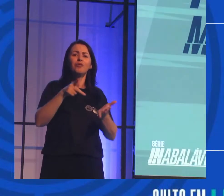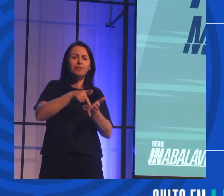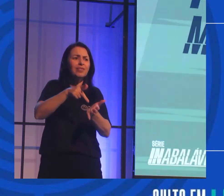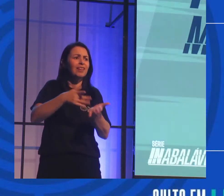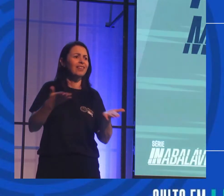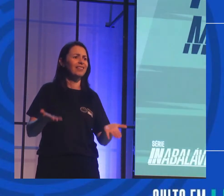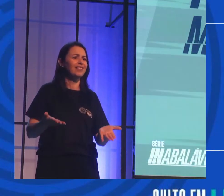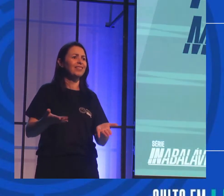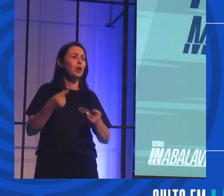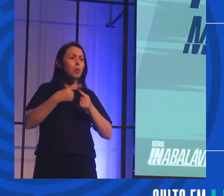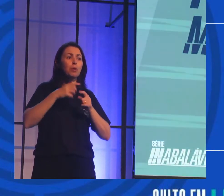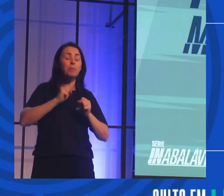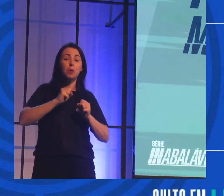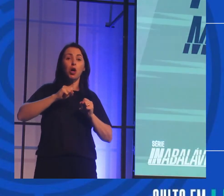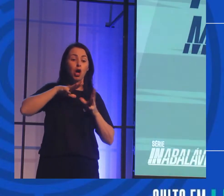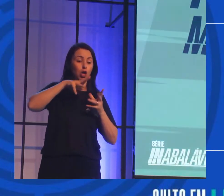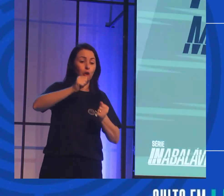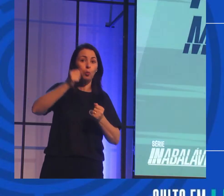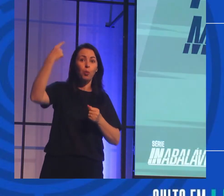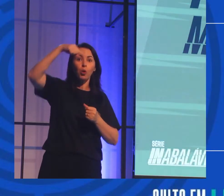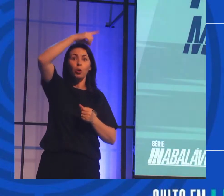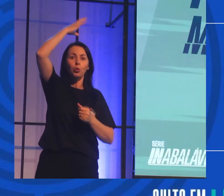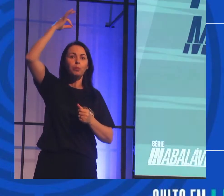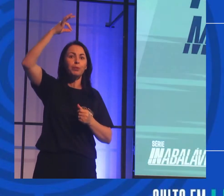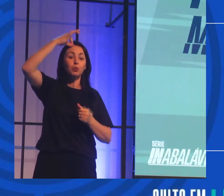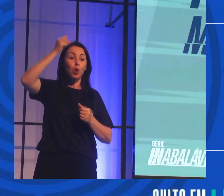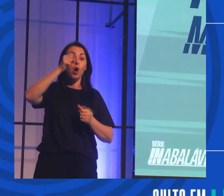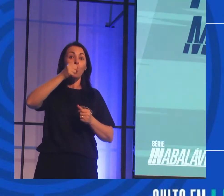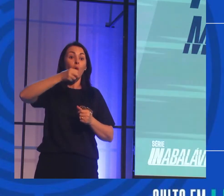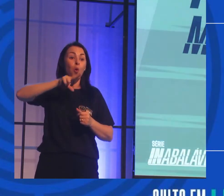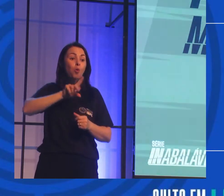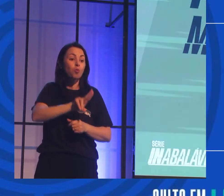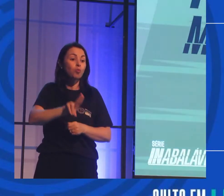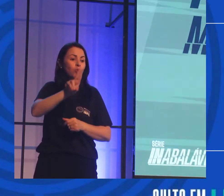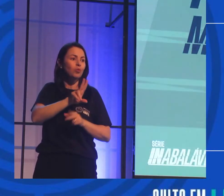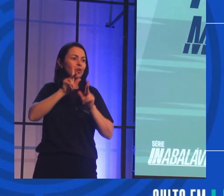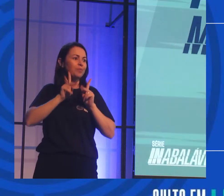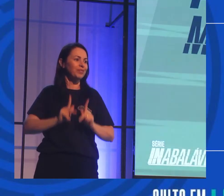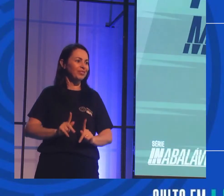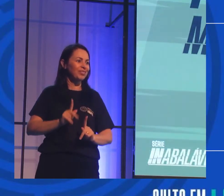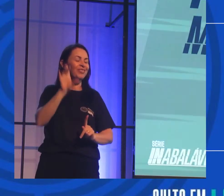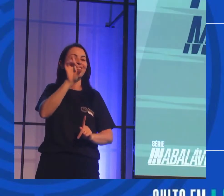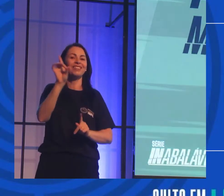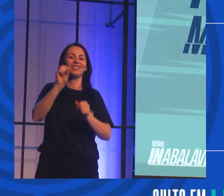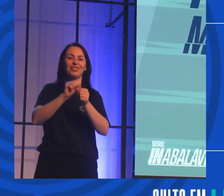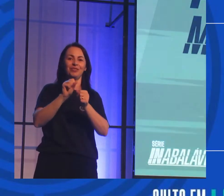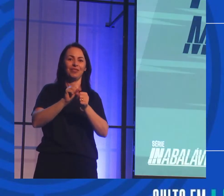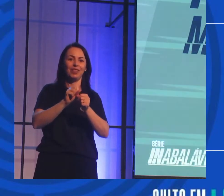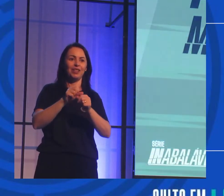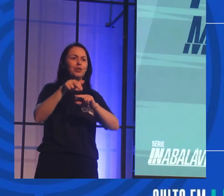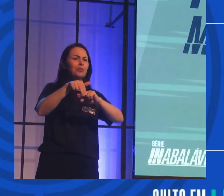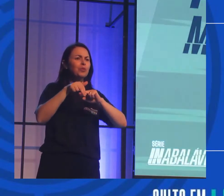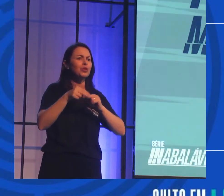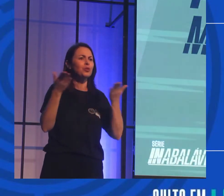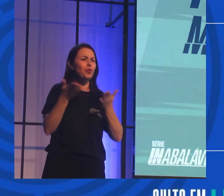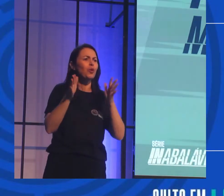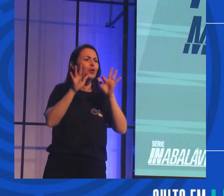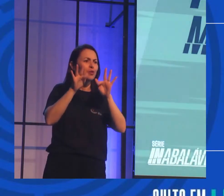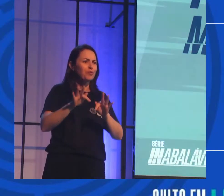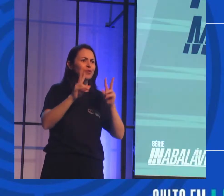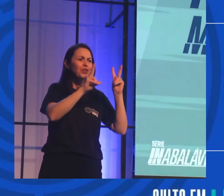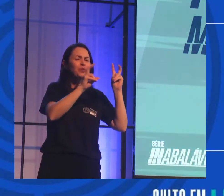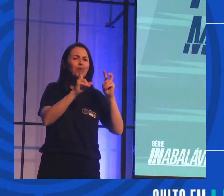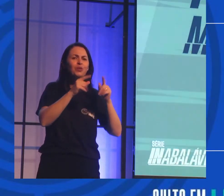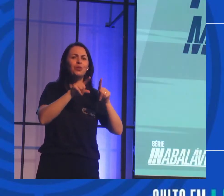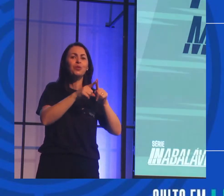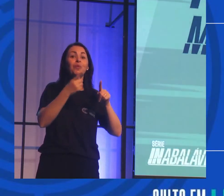Seja no mundo espiritual, ou seja, usando pessoas, Ele faz. Por isso eu quero encerrar essa série hoje dizendo a